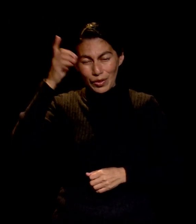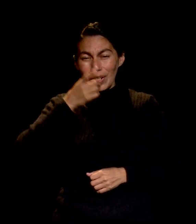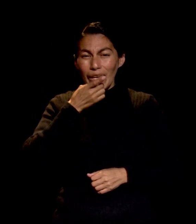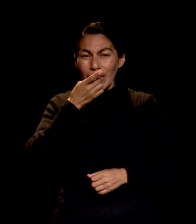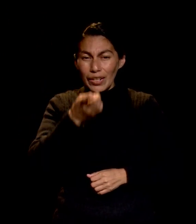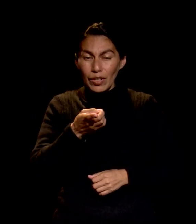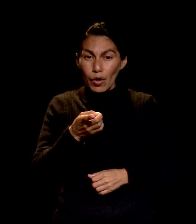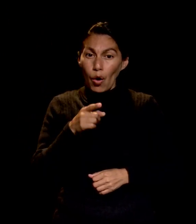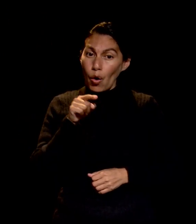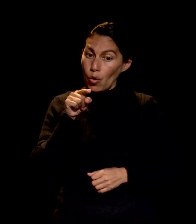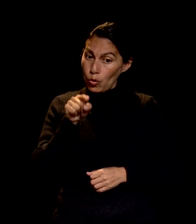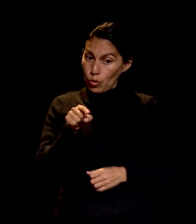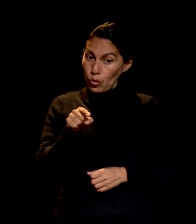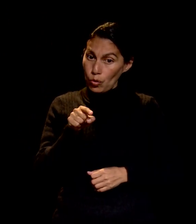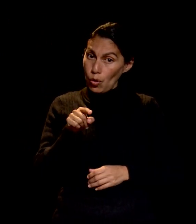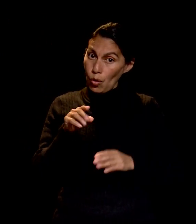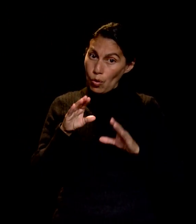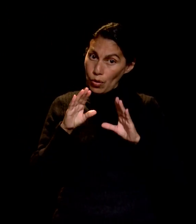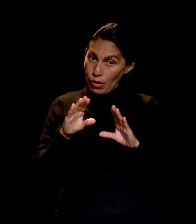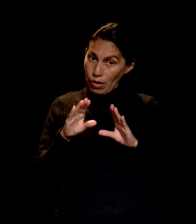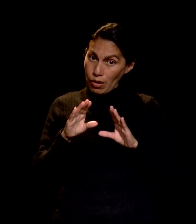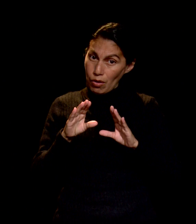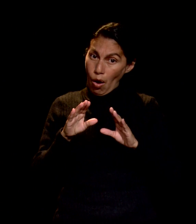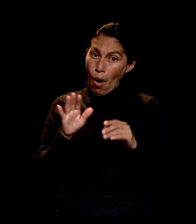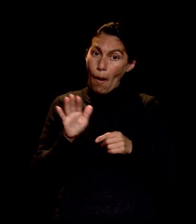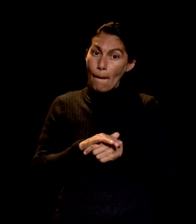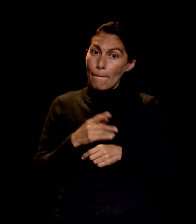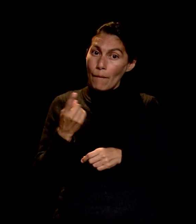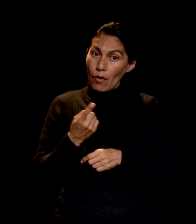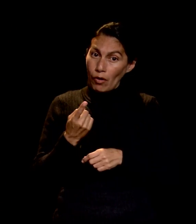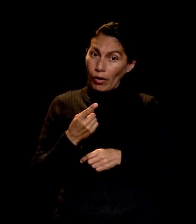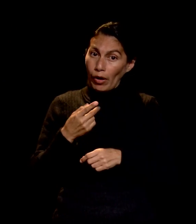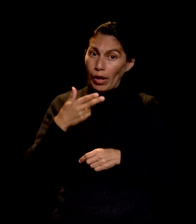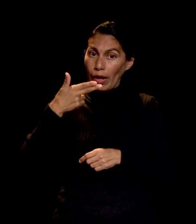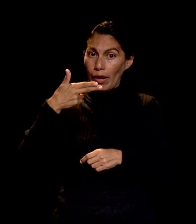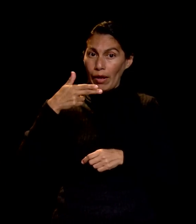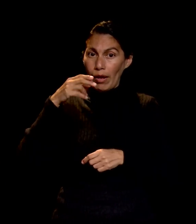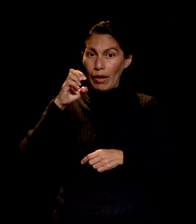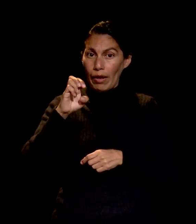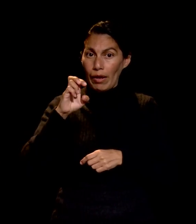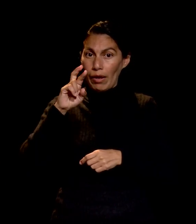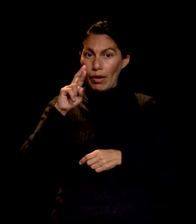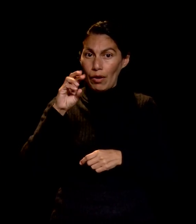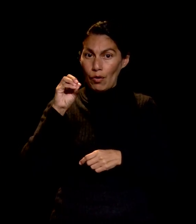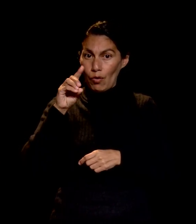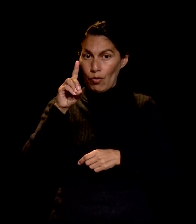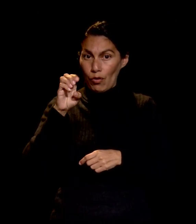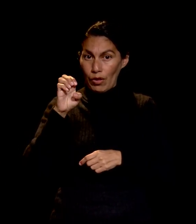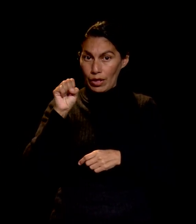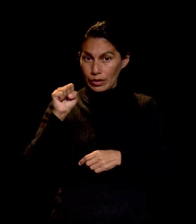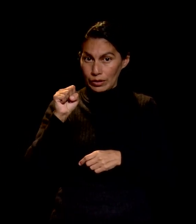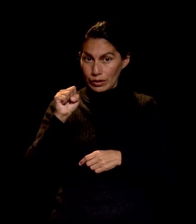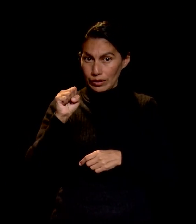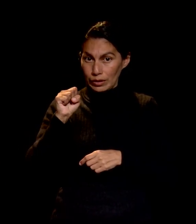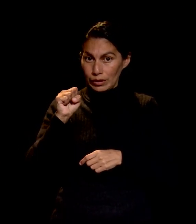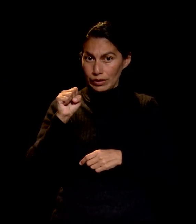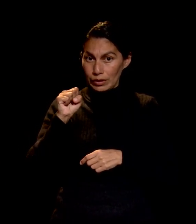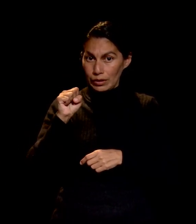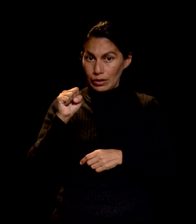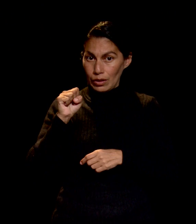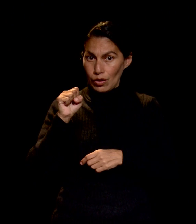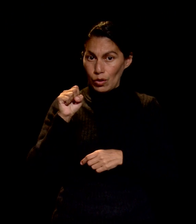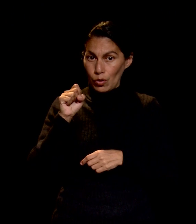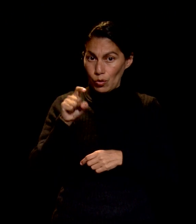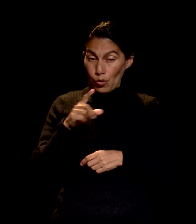querría tomar la vida de su hijo. Así que inmediatamente se encaminó a